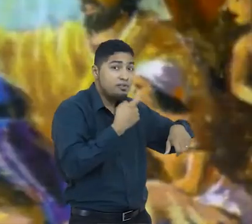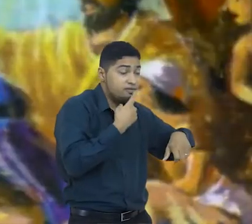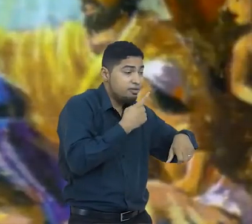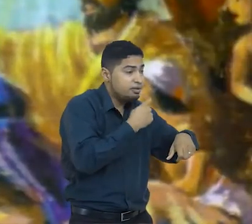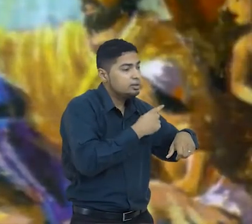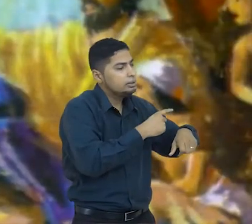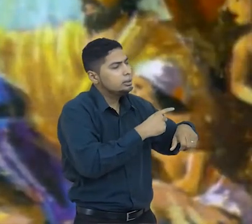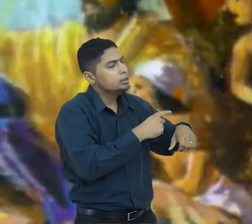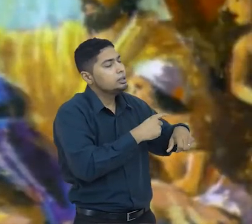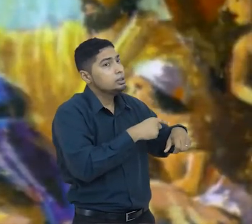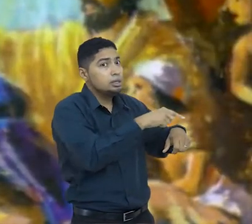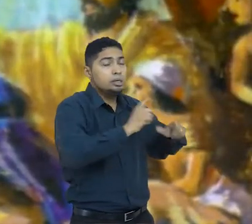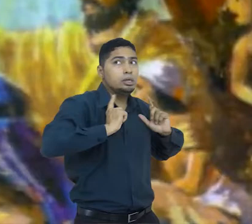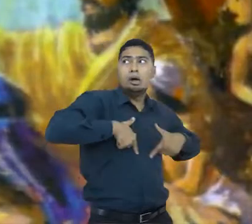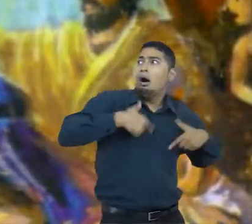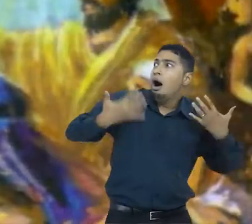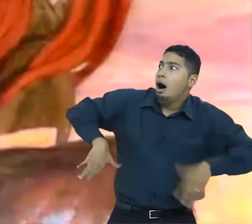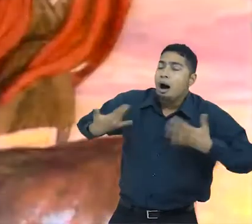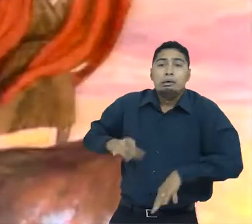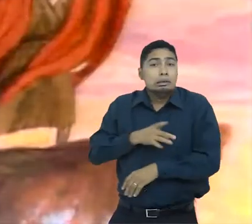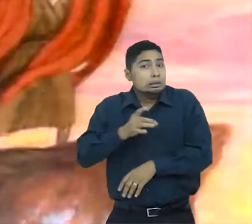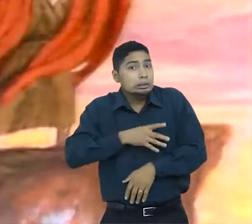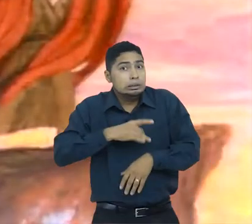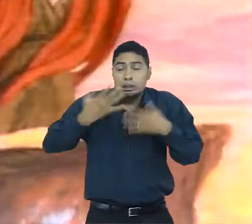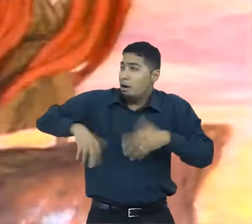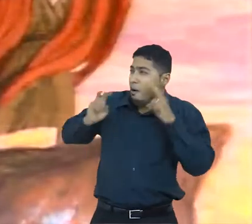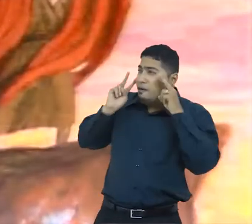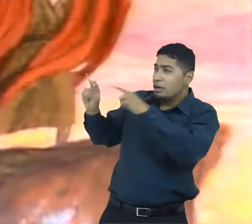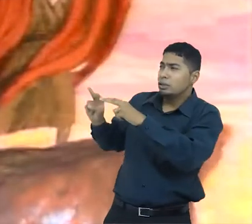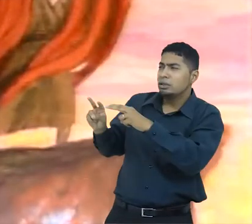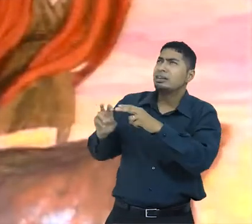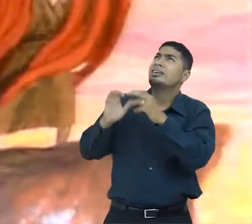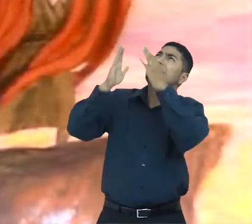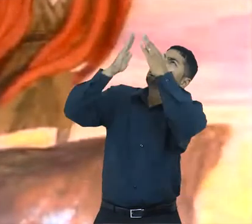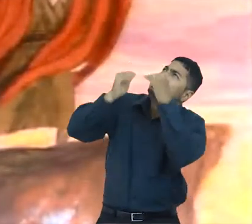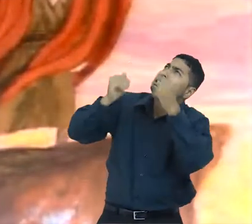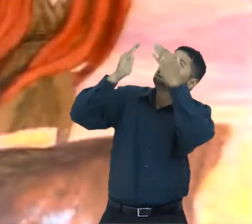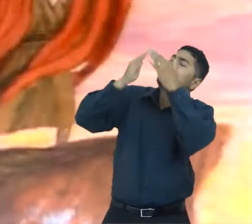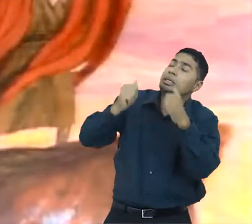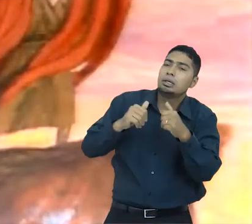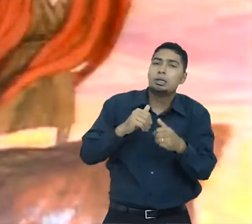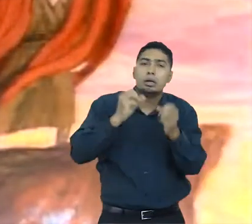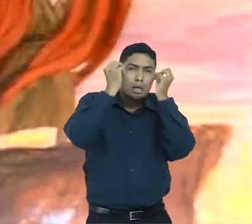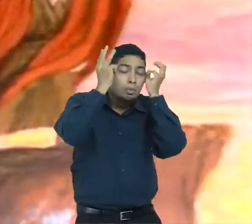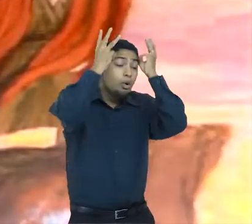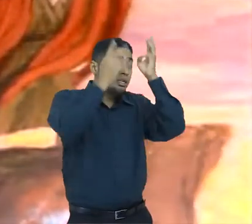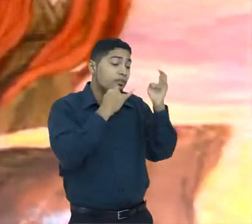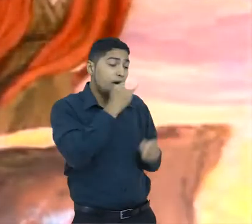estavam acampados. Os hebreus ficaram aterrorizados quando viram os egípcios e clamaram ao Senhor. Moisés então disse ao